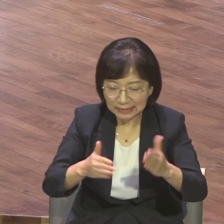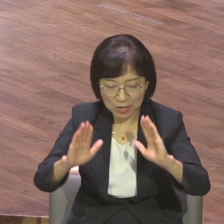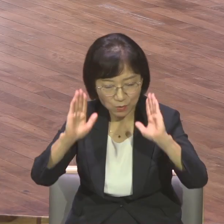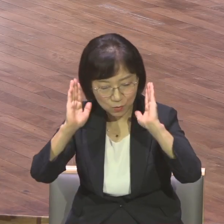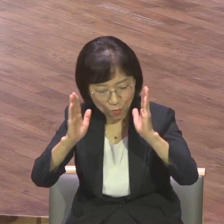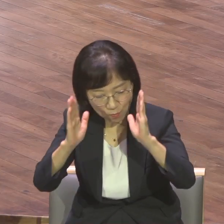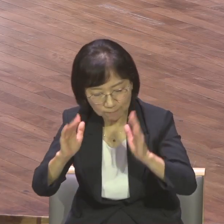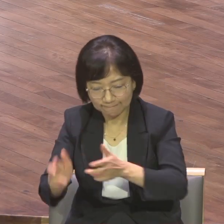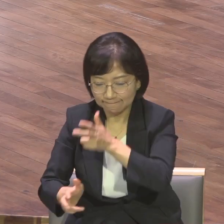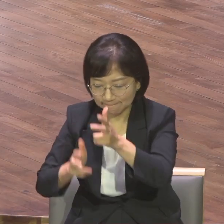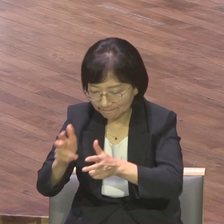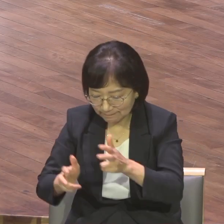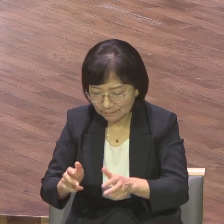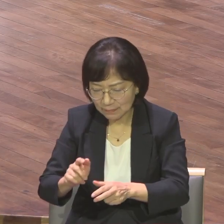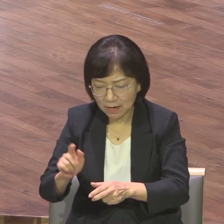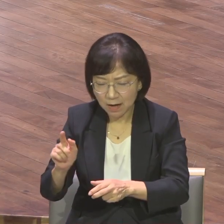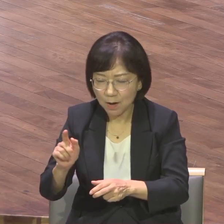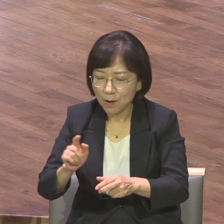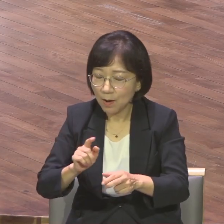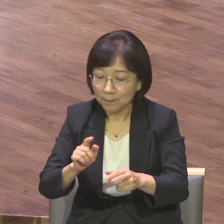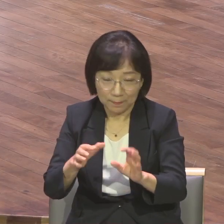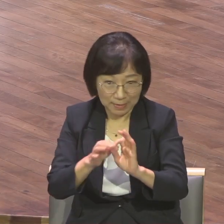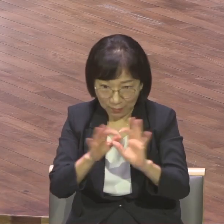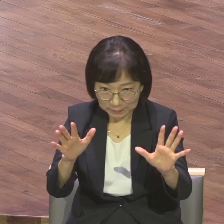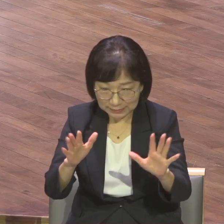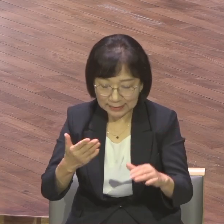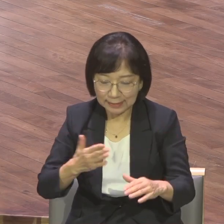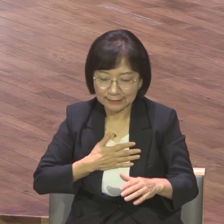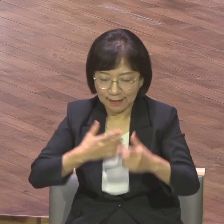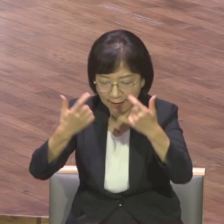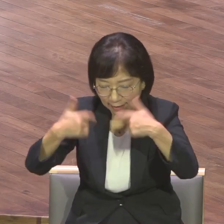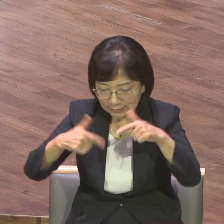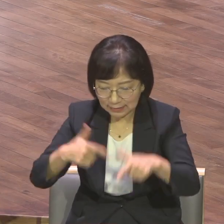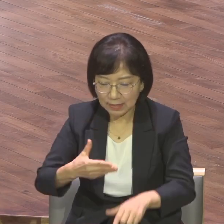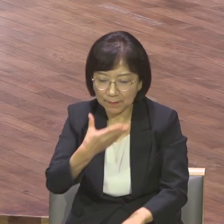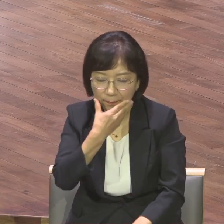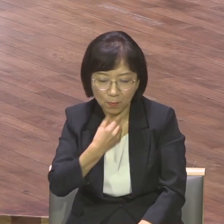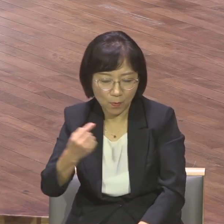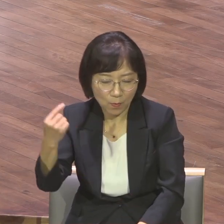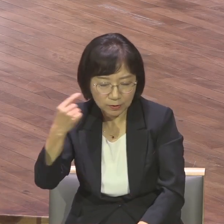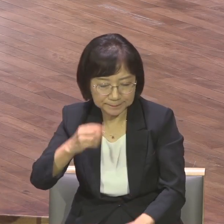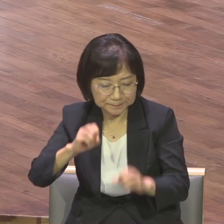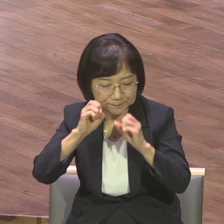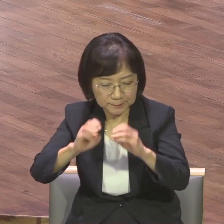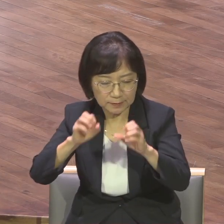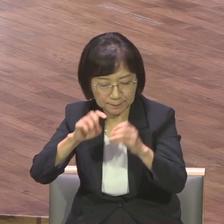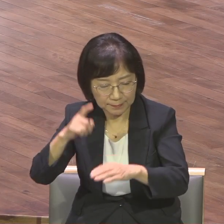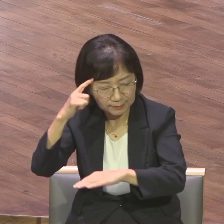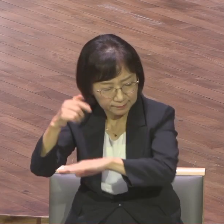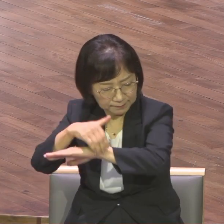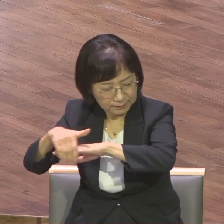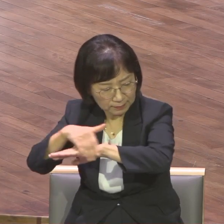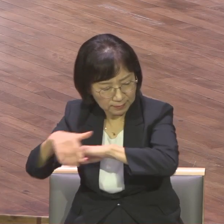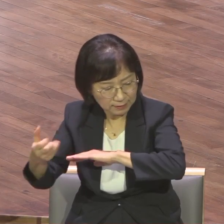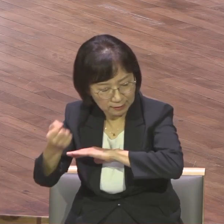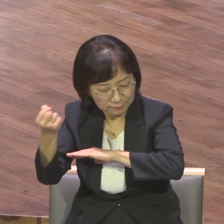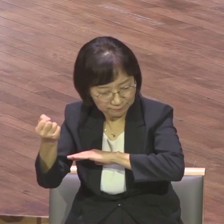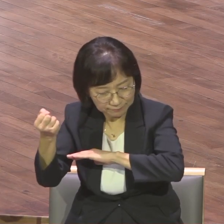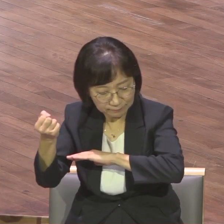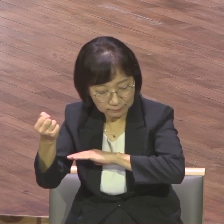어디를 가든지 상관없이 나의 24는 복음 전파의 스케줄이다. 누굴